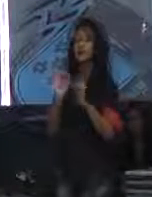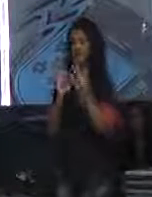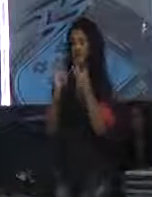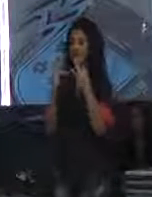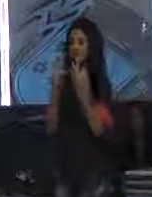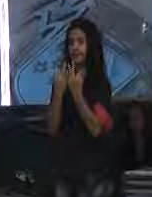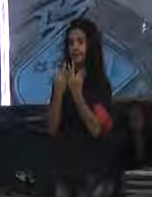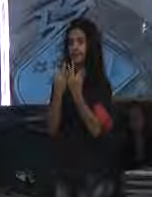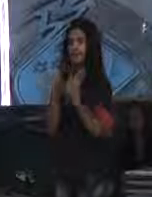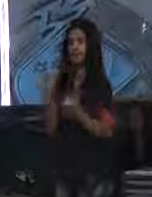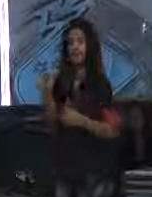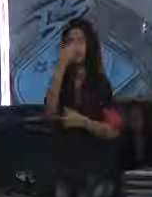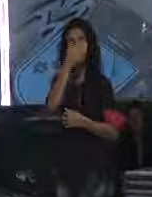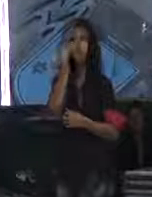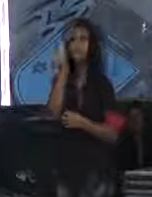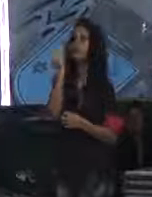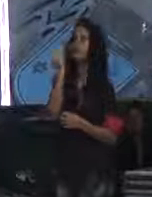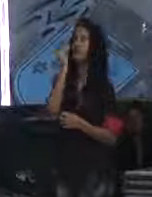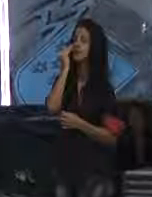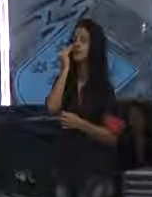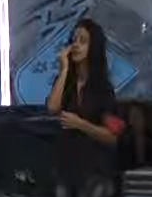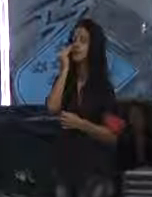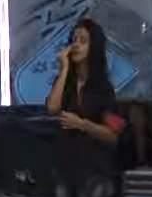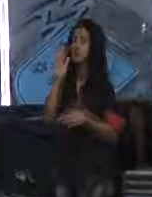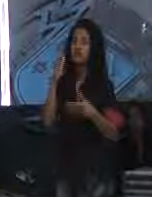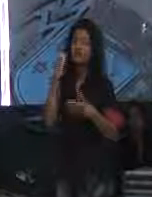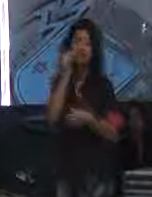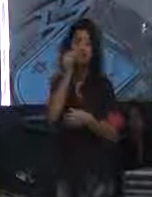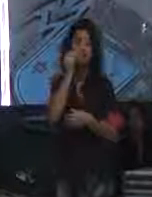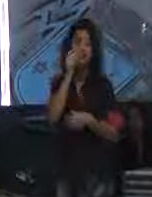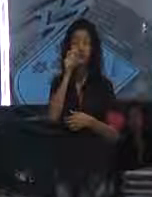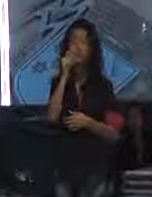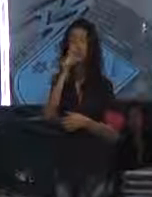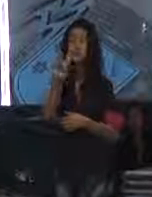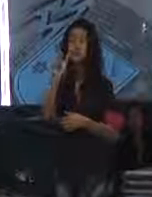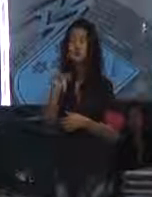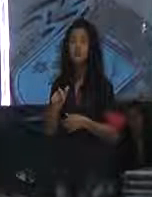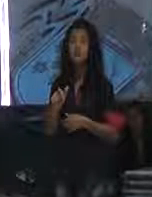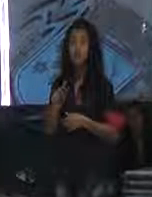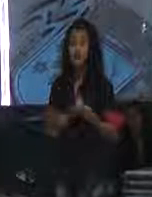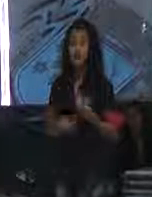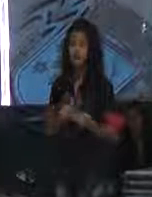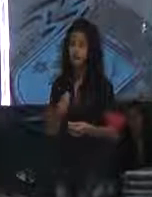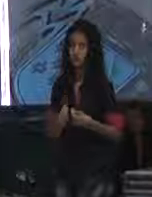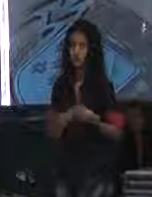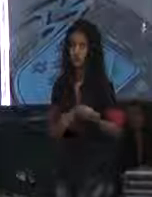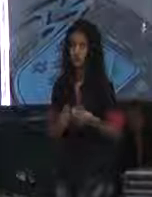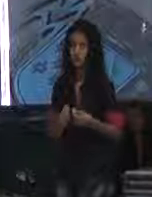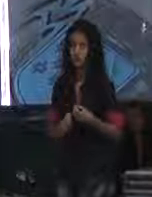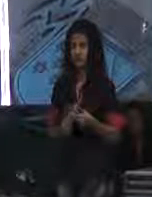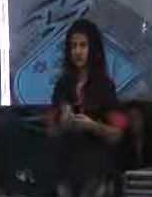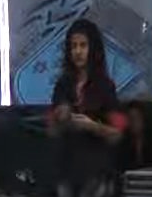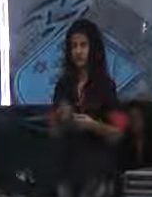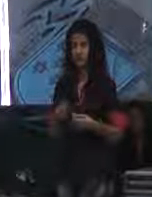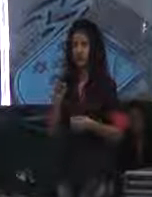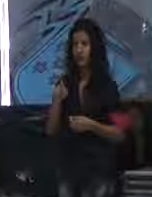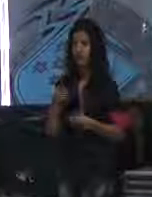uma consulta. Então, tem que entender o que foi dessa paciente. Né? Dessa paciente, porque é que ela precisava